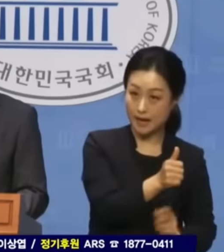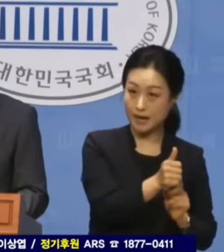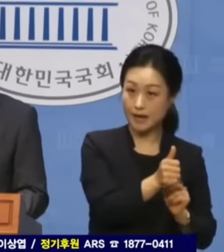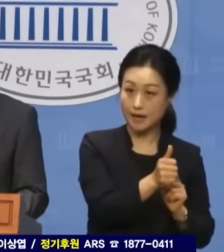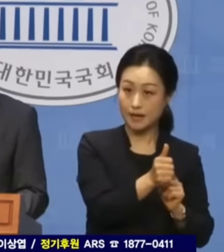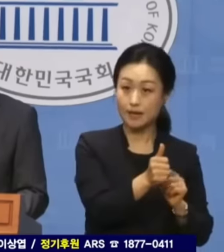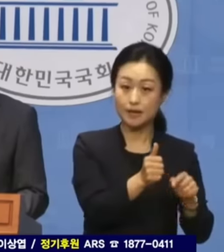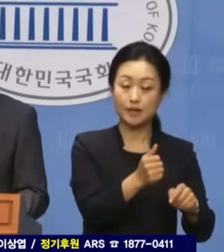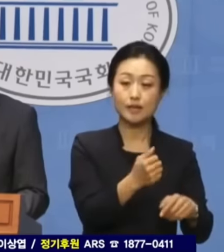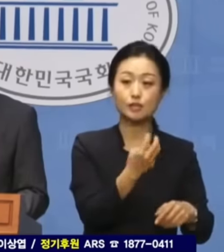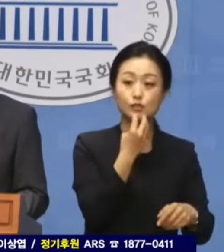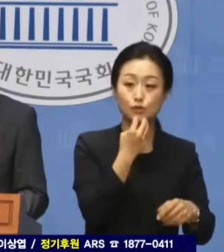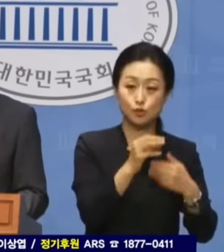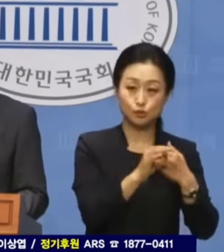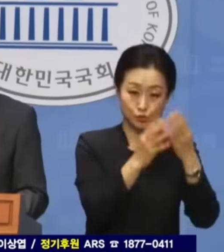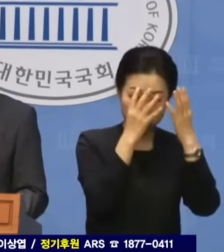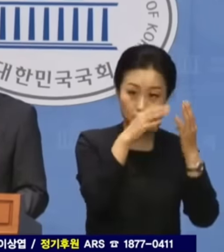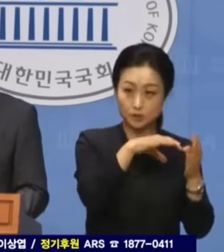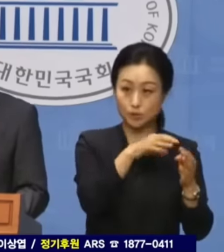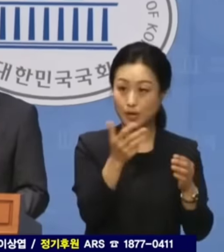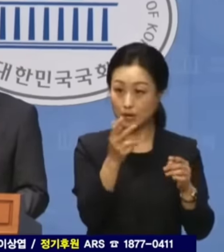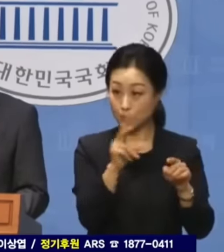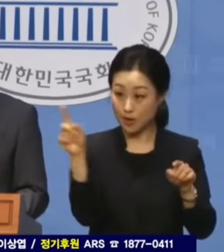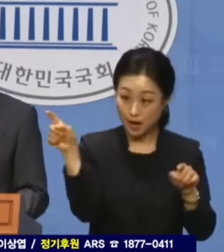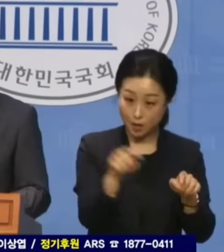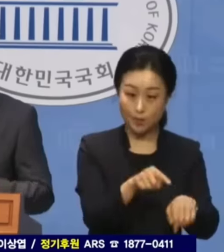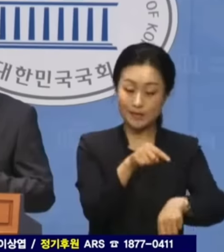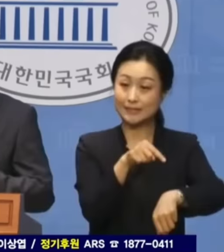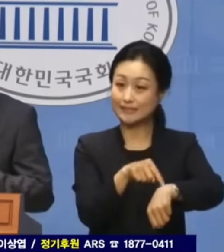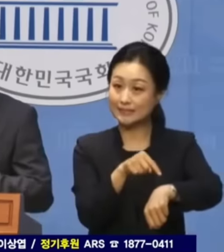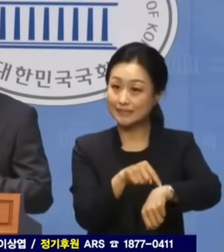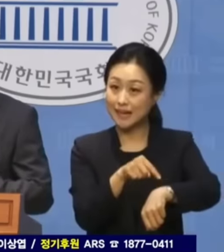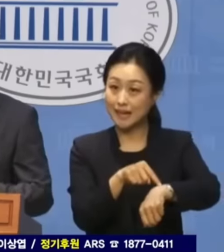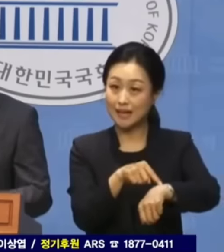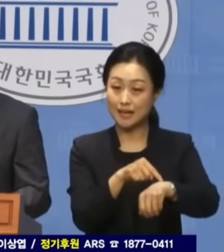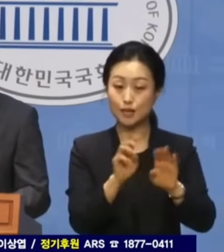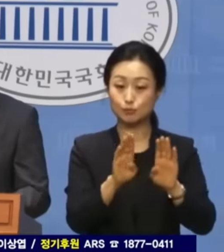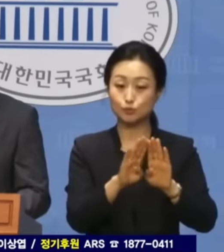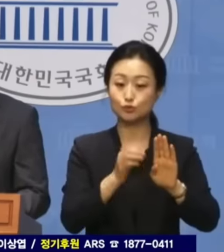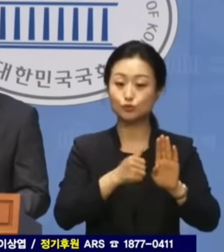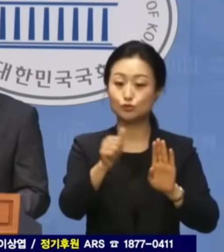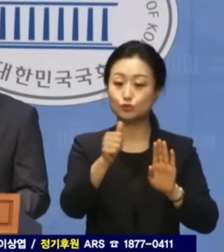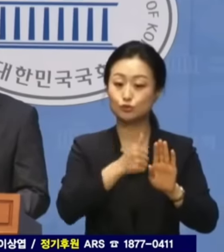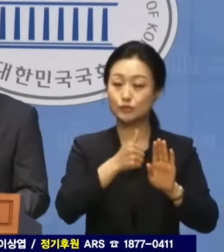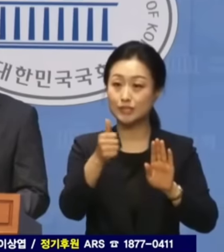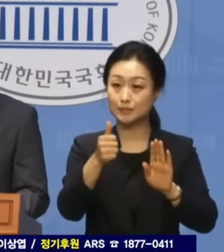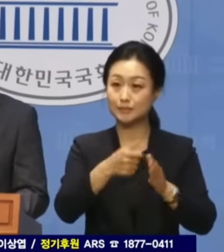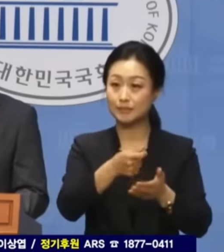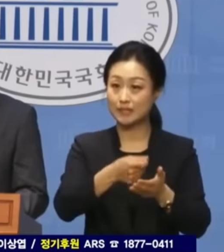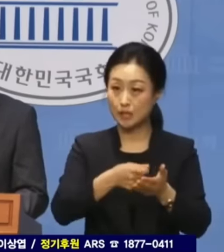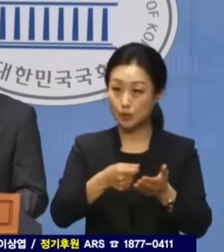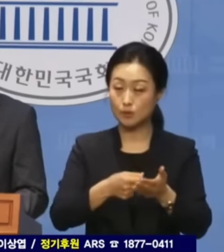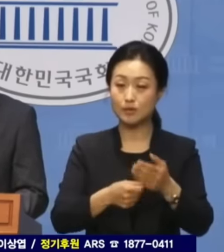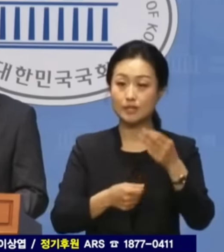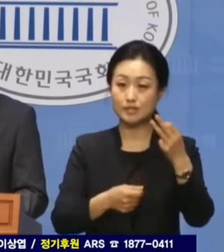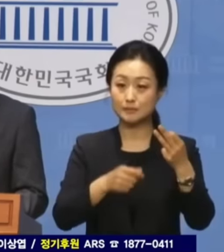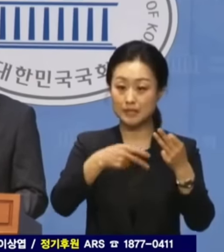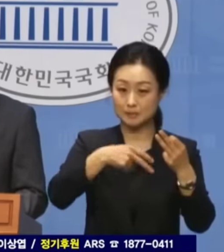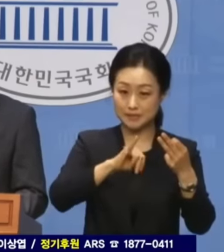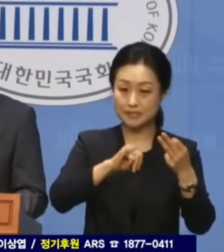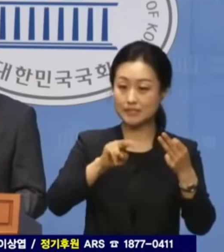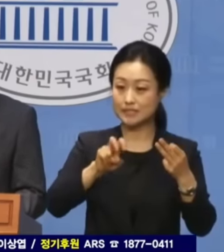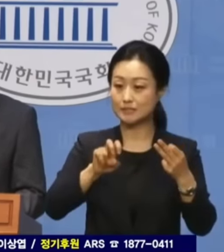그리고 서울구치소 복귀 시간이 정문 출입 기록 등을 통해 당일 13시